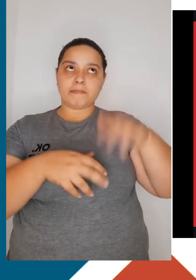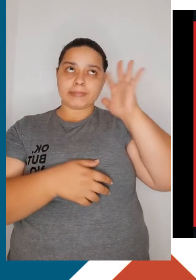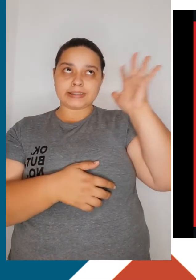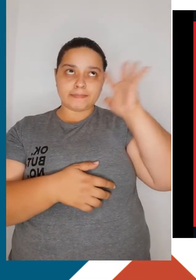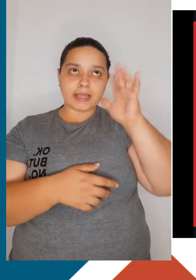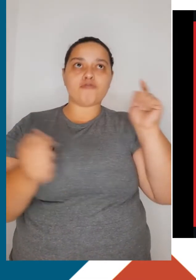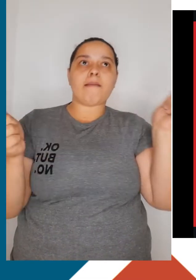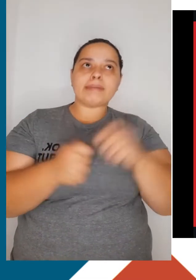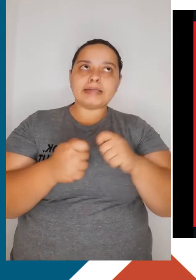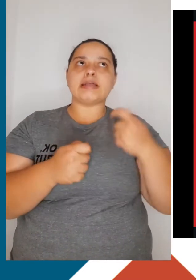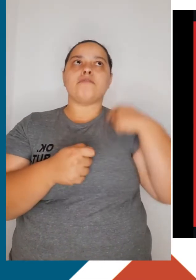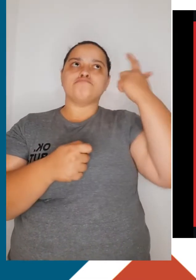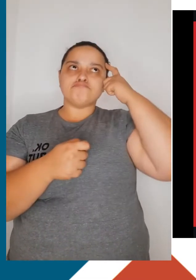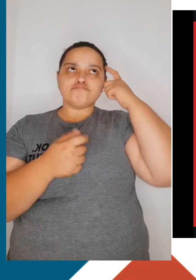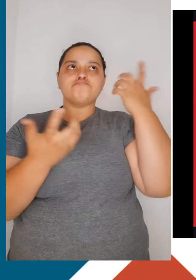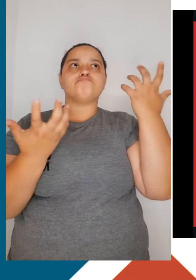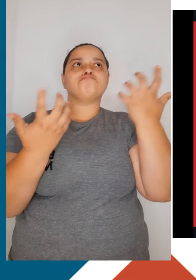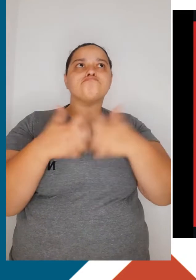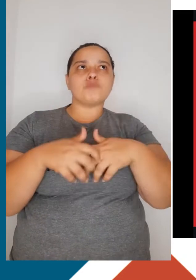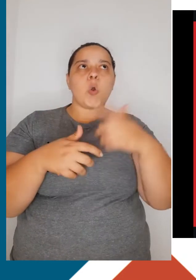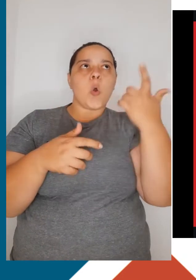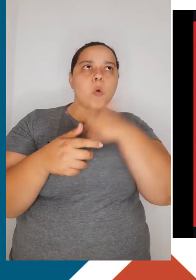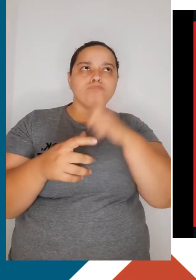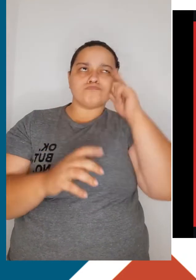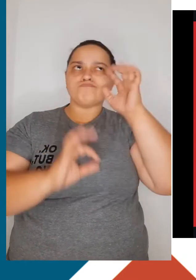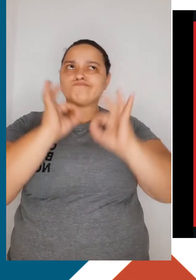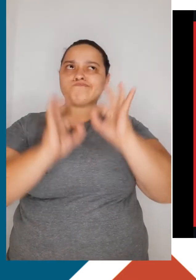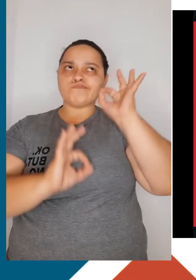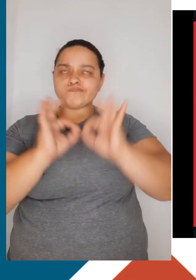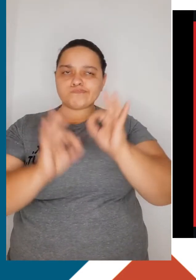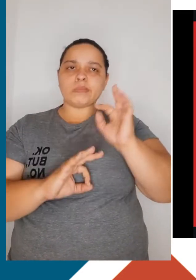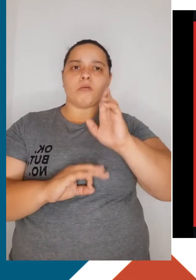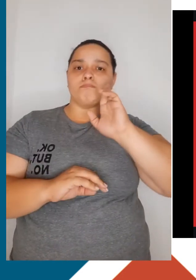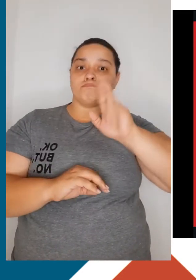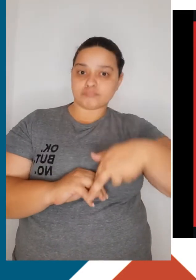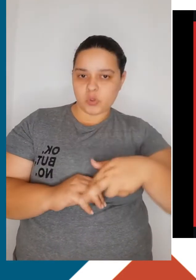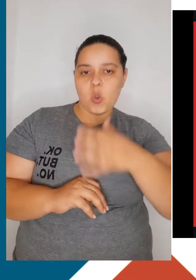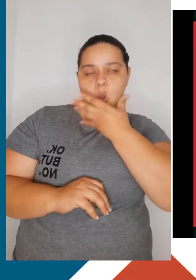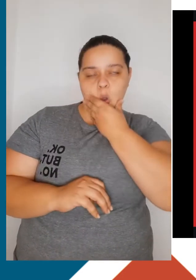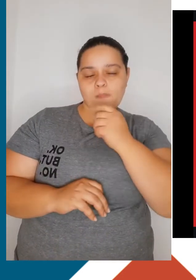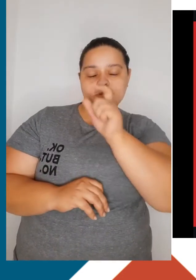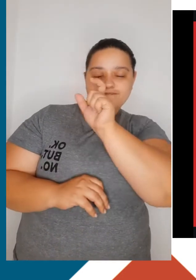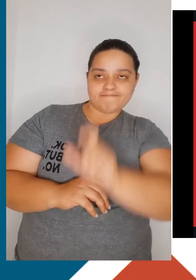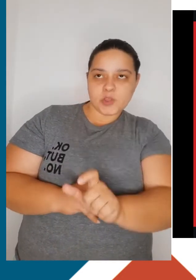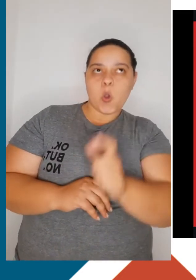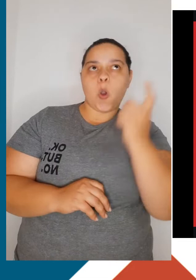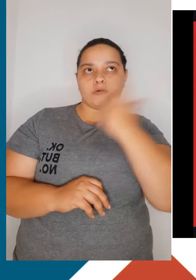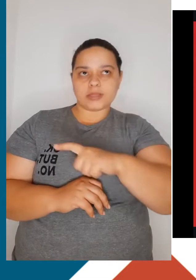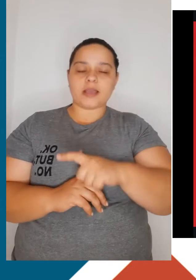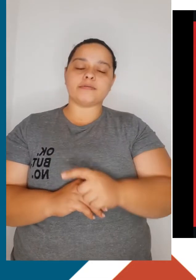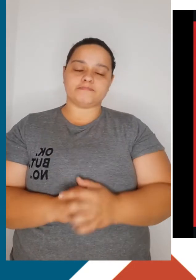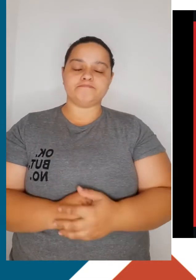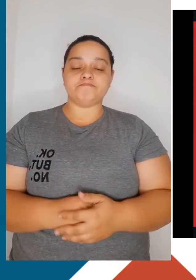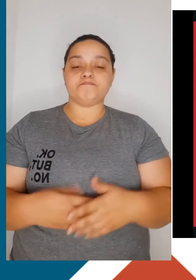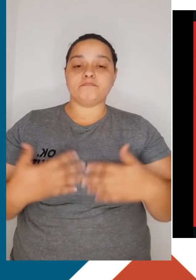a sua capacidade, né, racional, a capacidade racional do homem, que vai ser um dos pilares desse